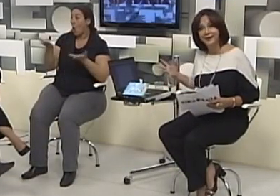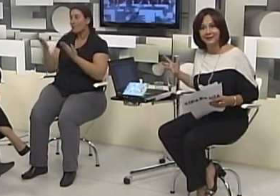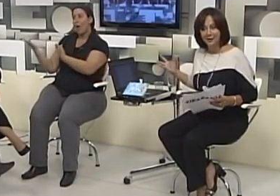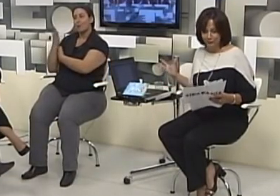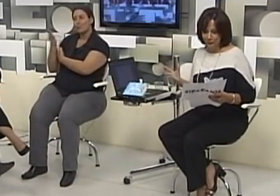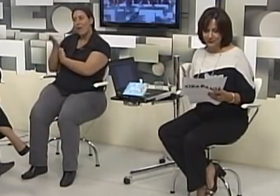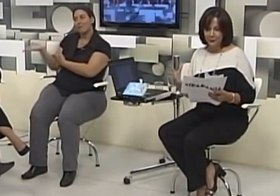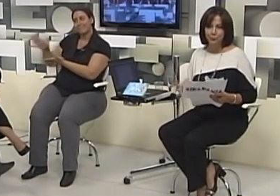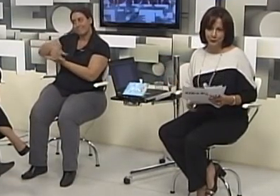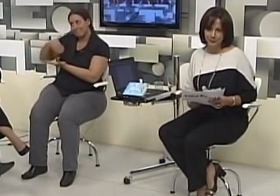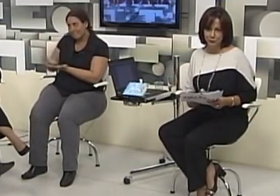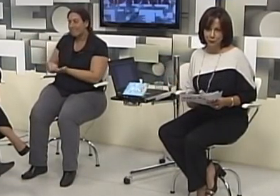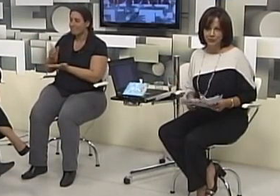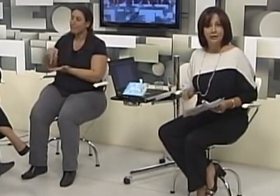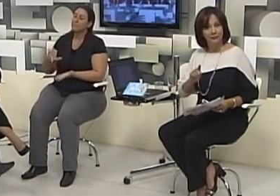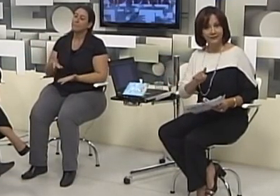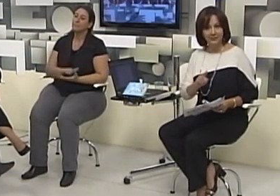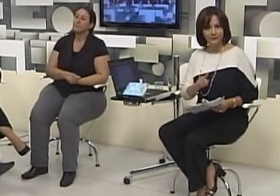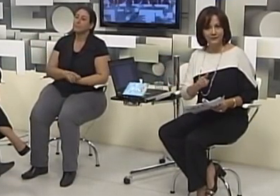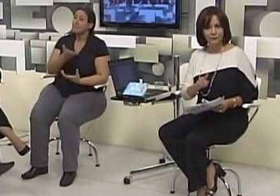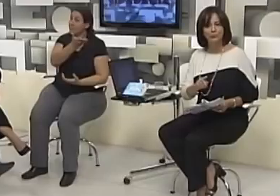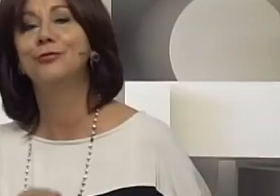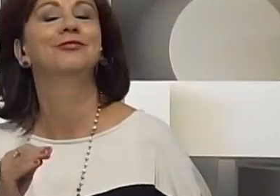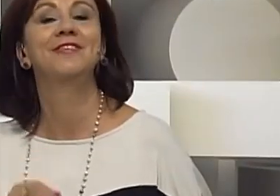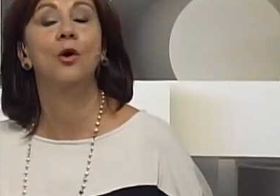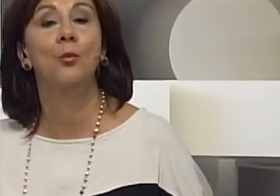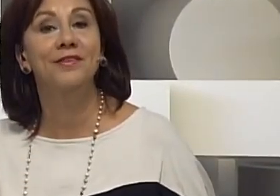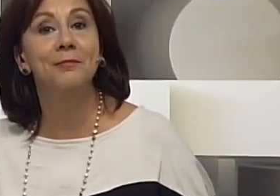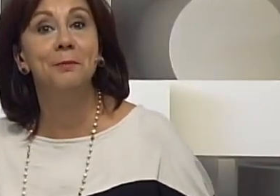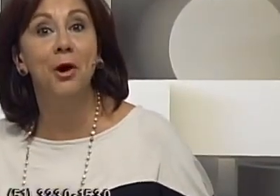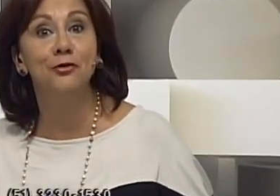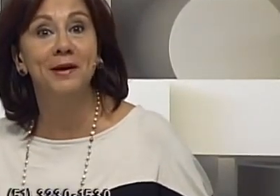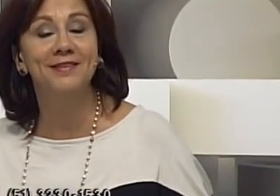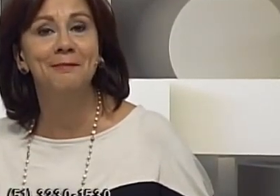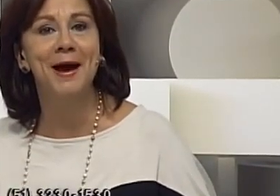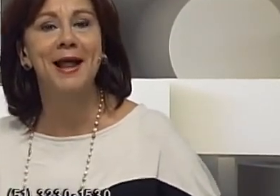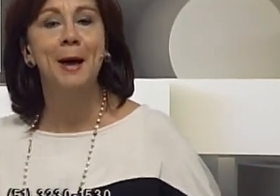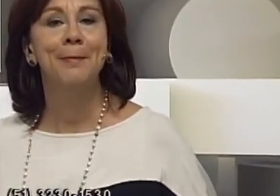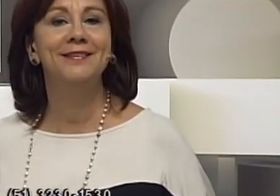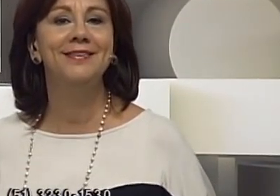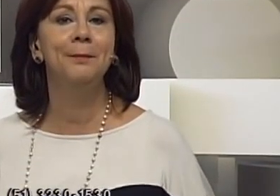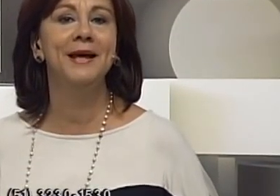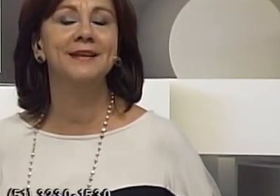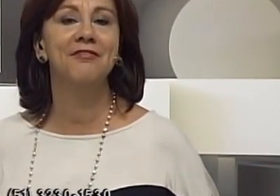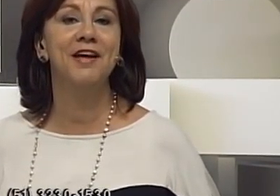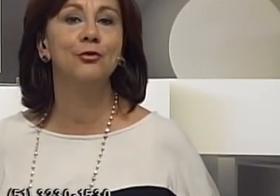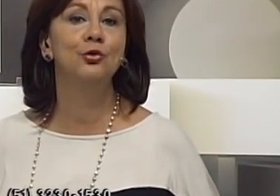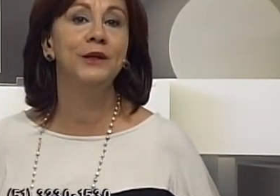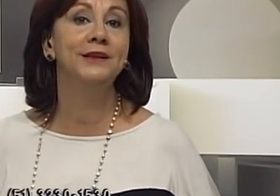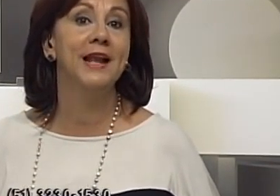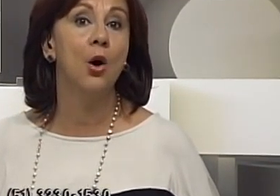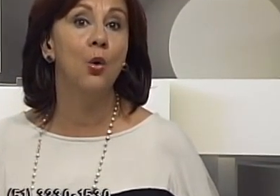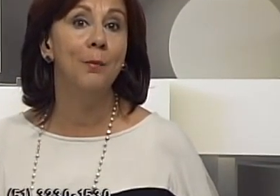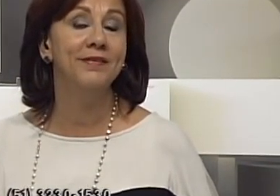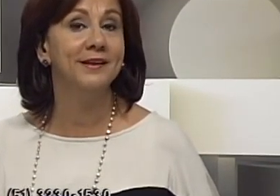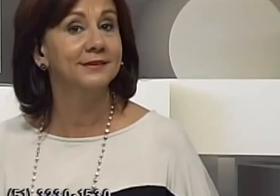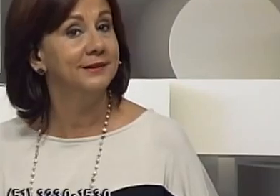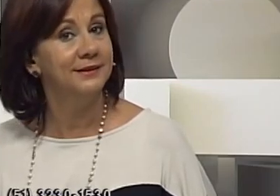hoje, vai aqui nos ajudar no programa de hoje. Você que está nos assistindo, você, como sempre, pode participar. Participe através do